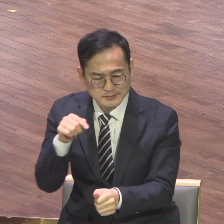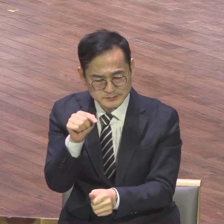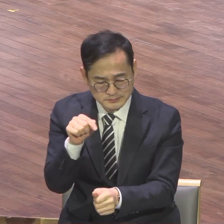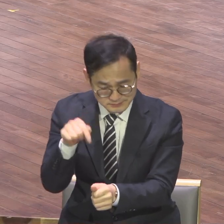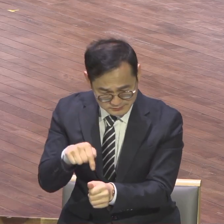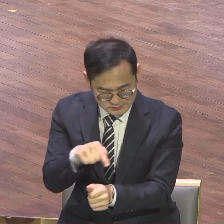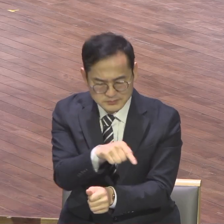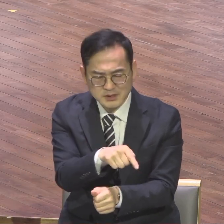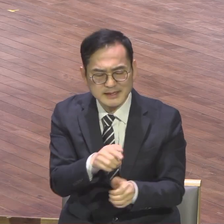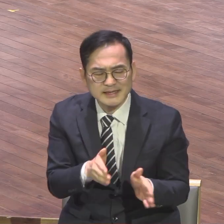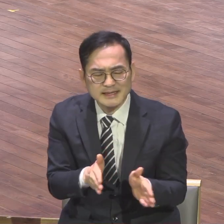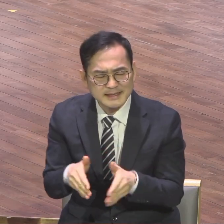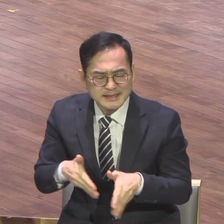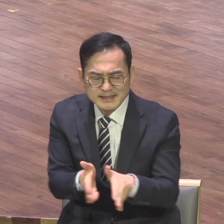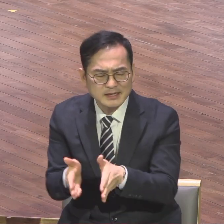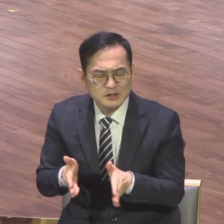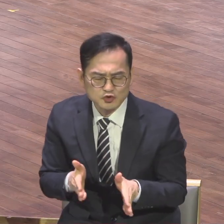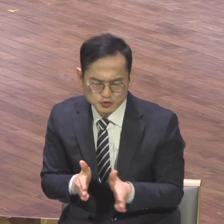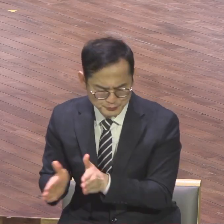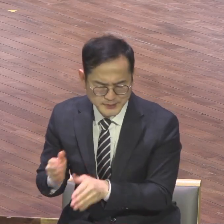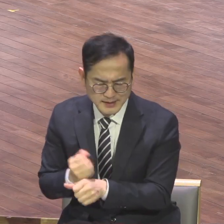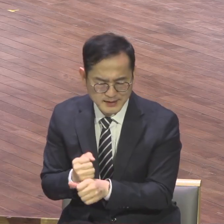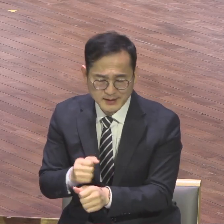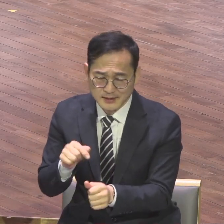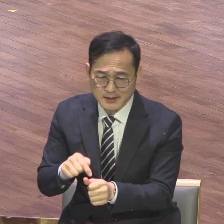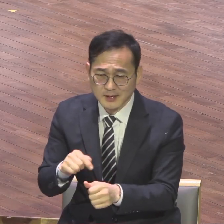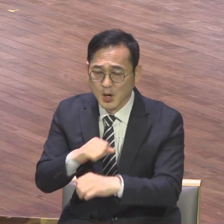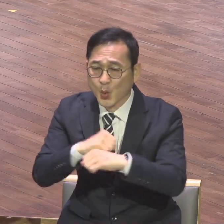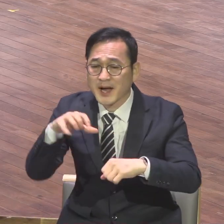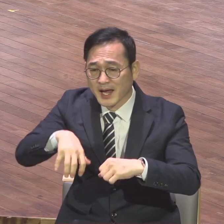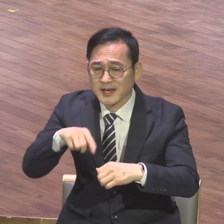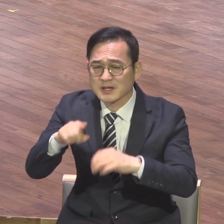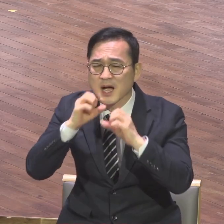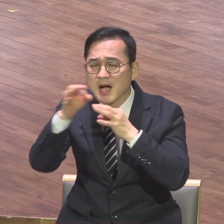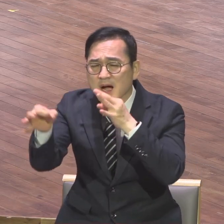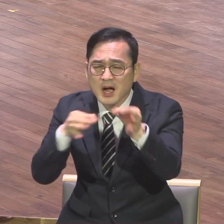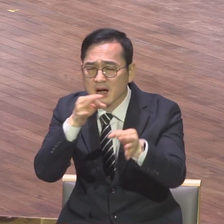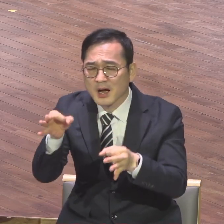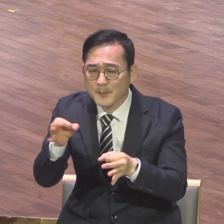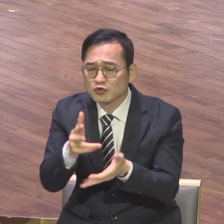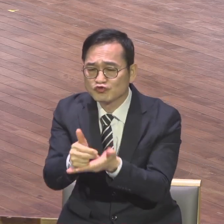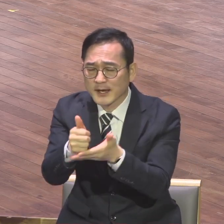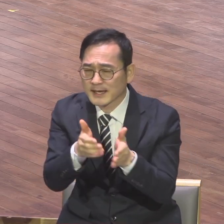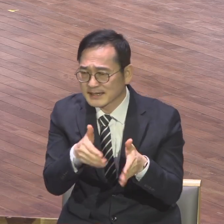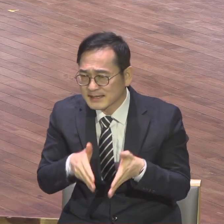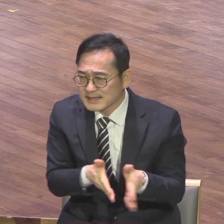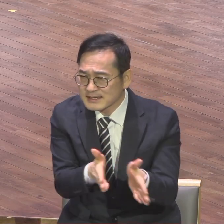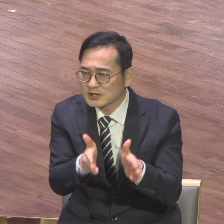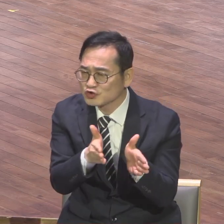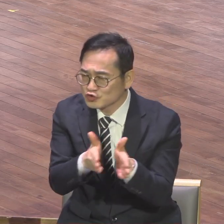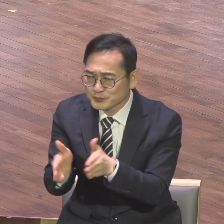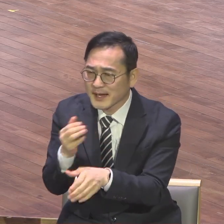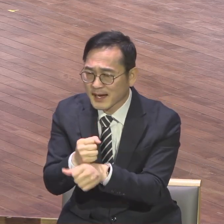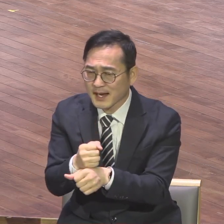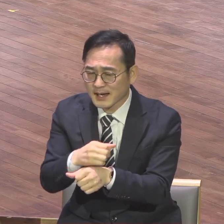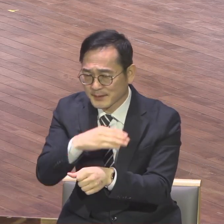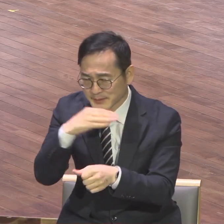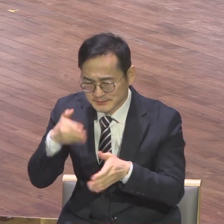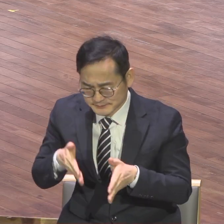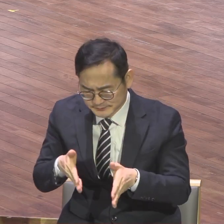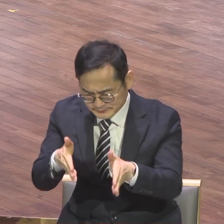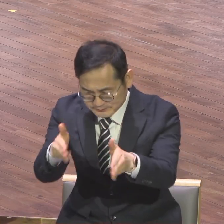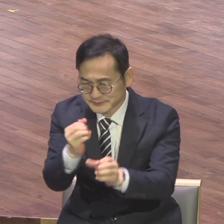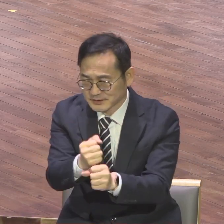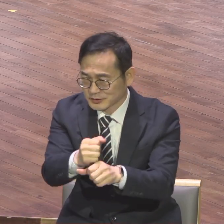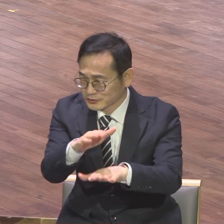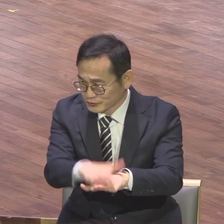준비하리라. 광야에 외치는 자의 소리가 있어 이르되, 너희는 주의 길을 준비하라, 그의 오실 길을 곧게 하라. 기록된